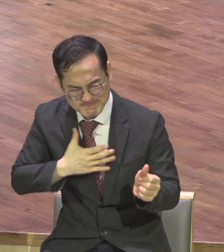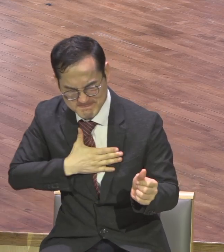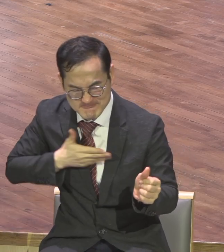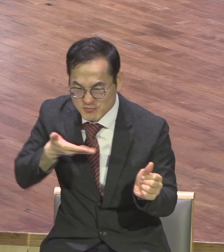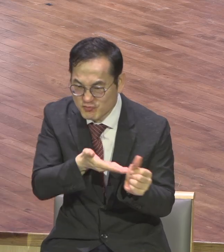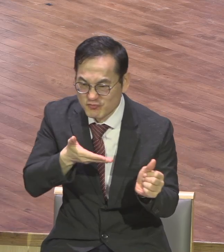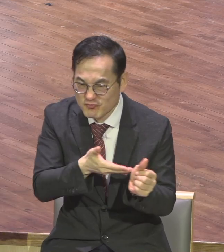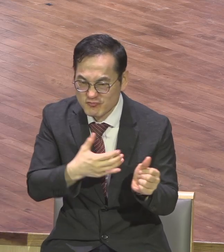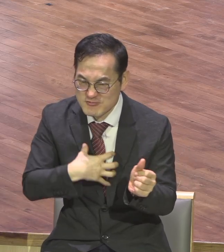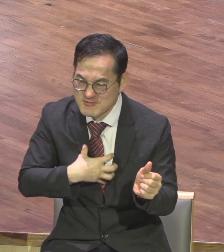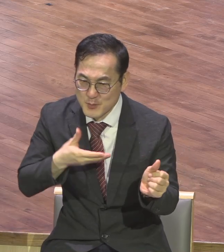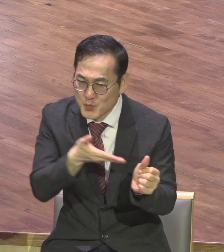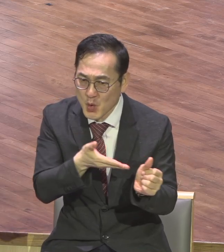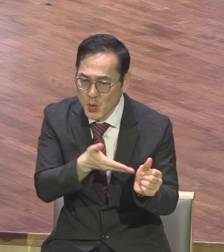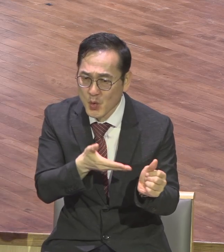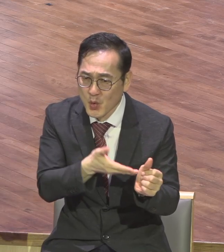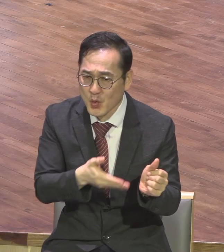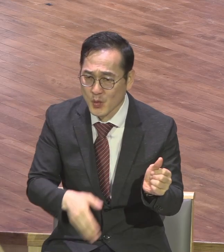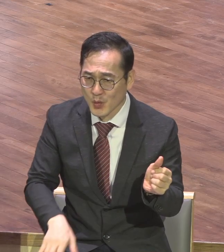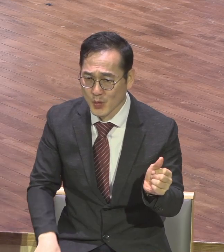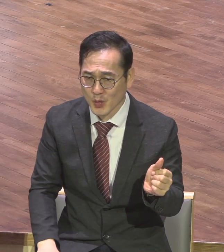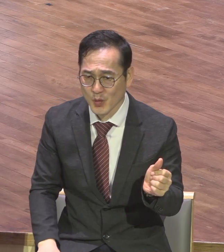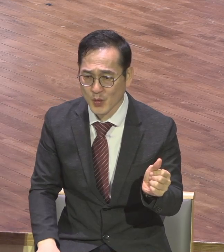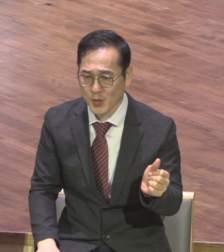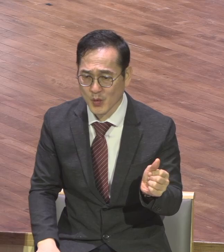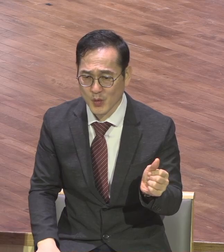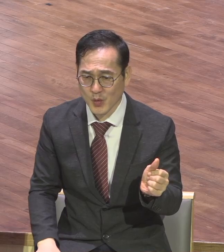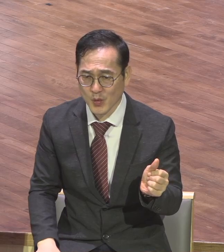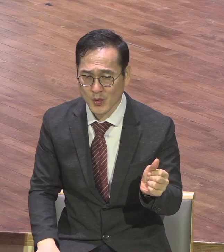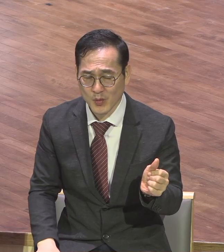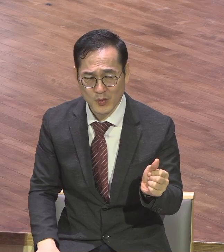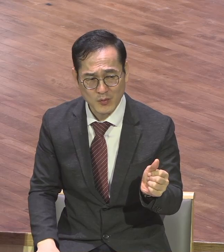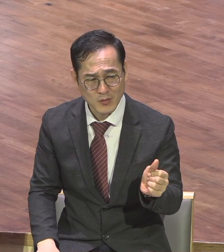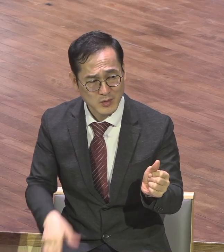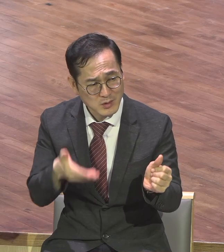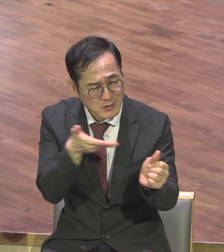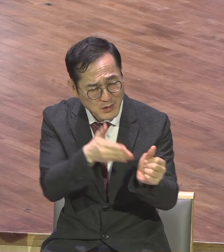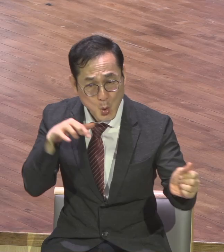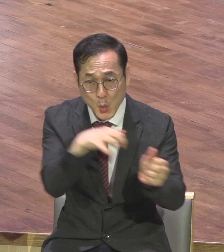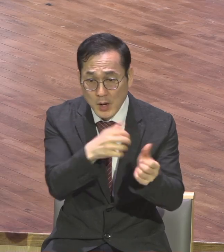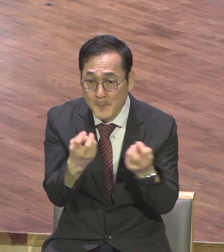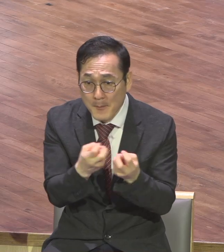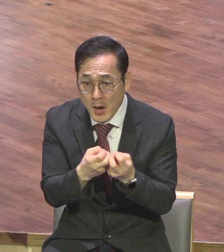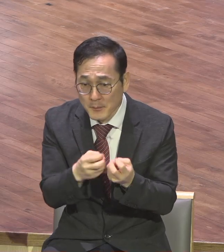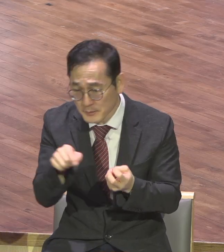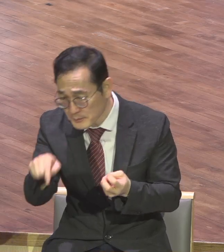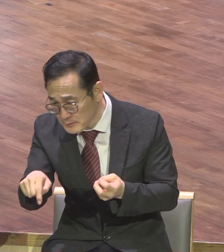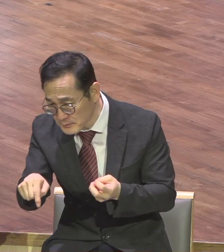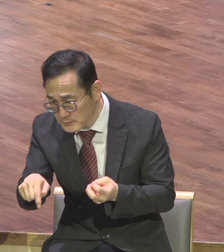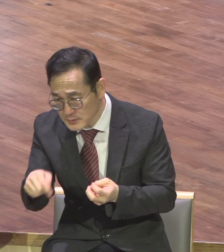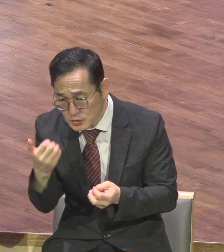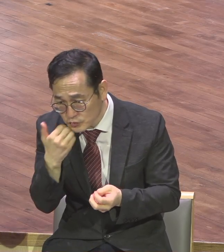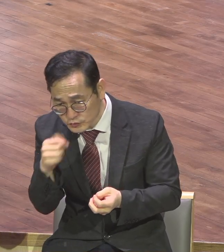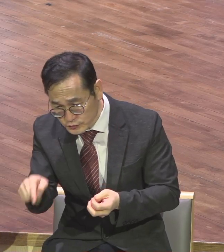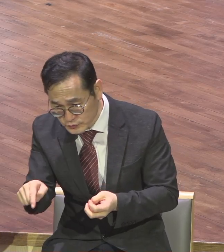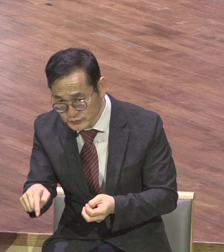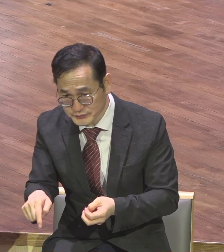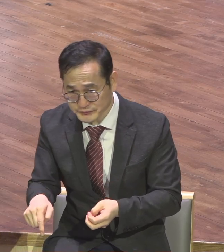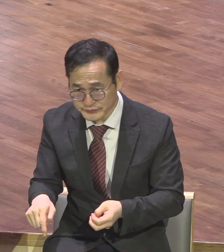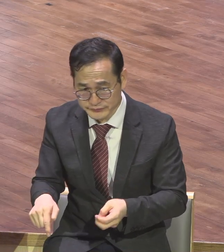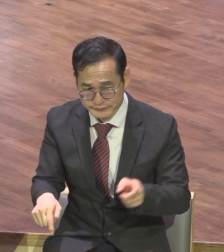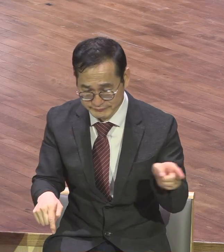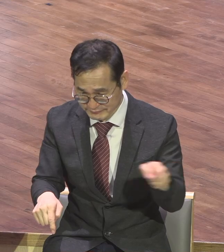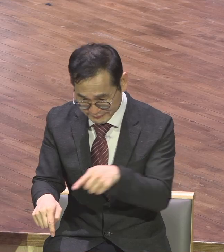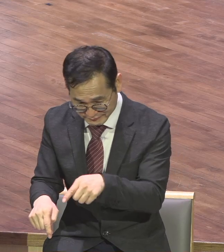사단이 누구 통해서? 사단 심부름 하는 사람 통해서. 그래서 사도 바울은